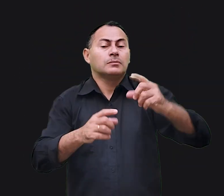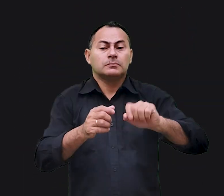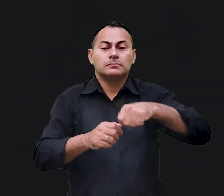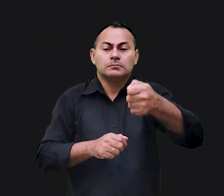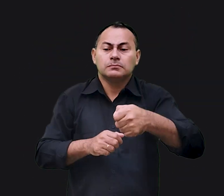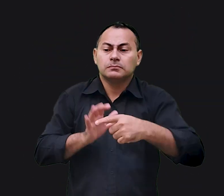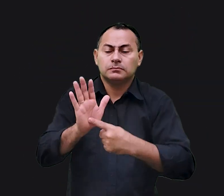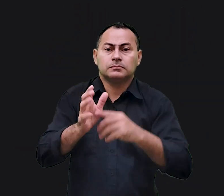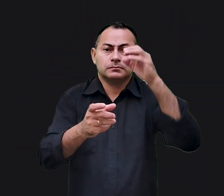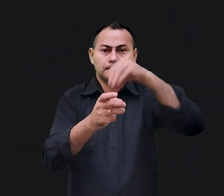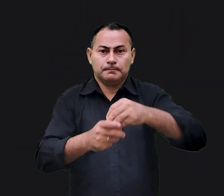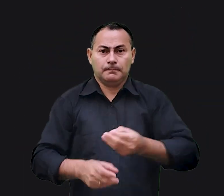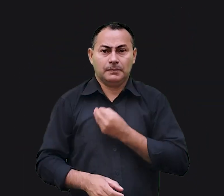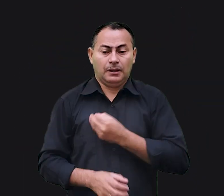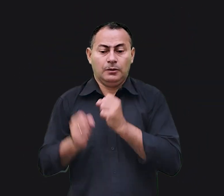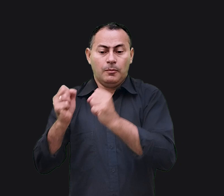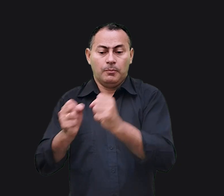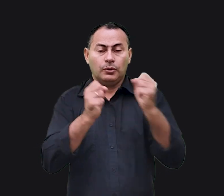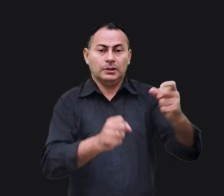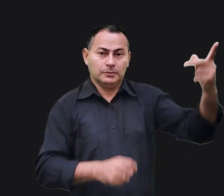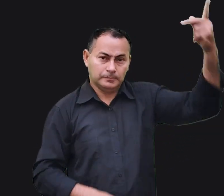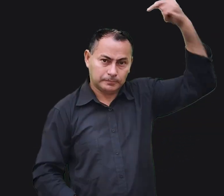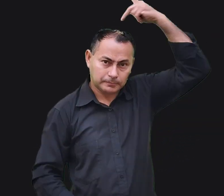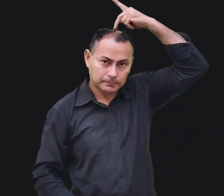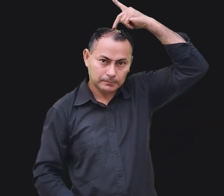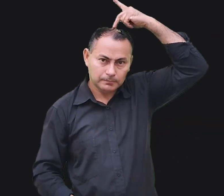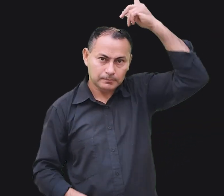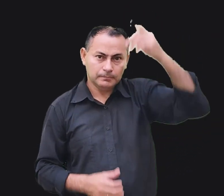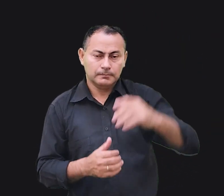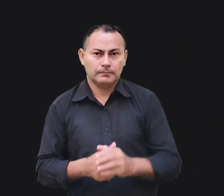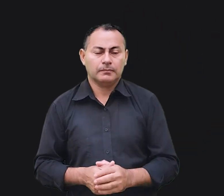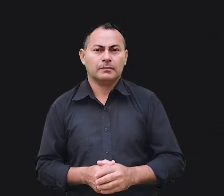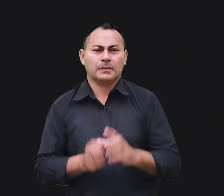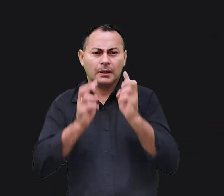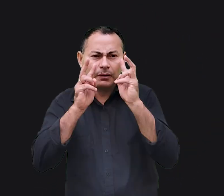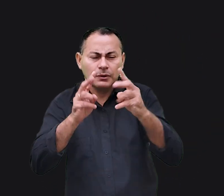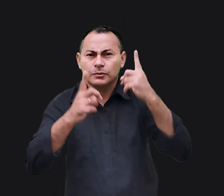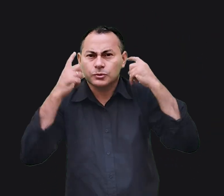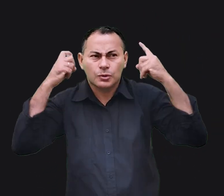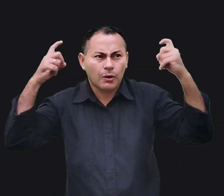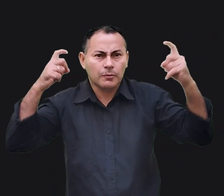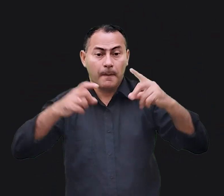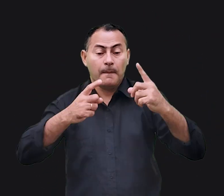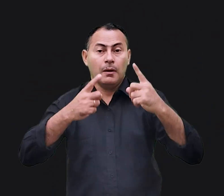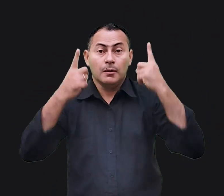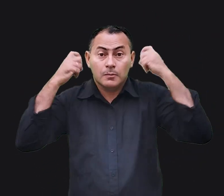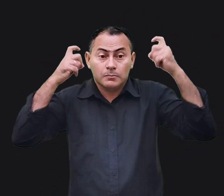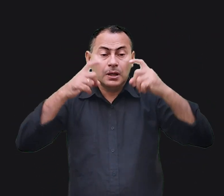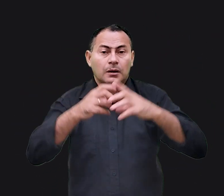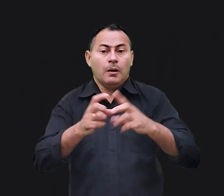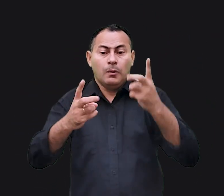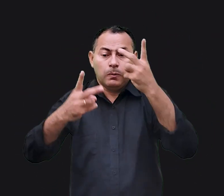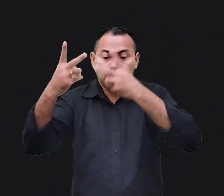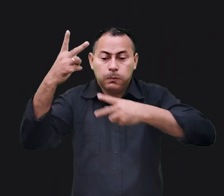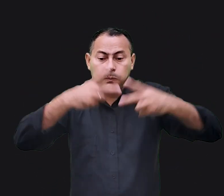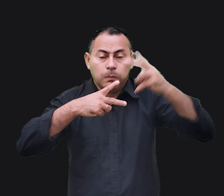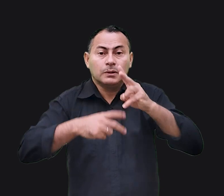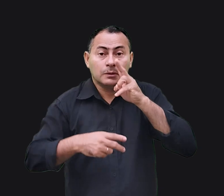também fizeram parte da vida do poder pentecostal. Houve um som, um barulho como de um vento muito